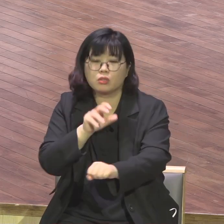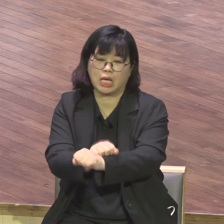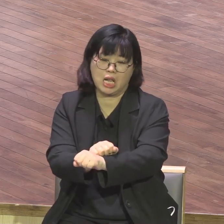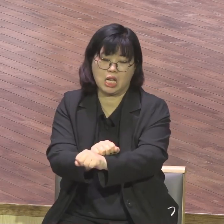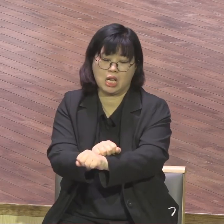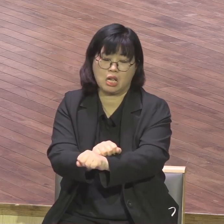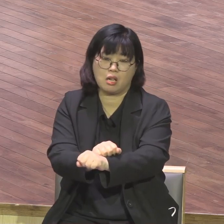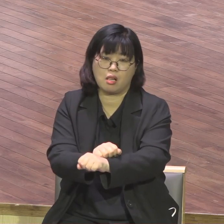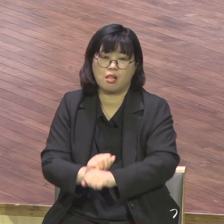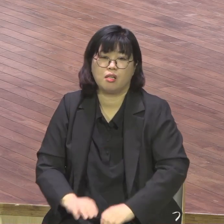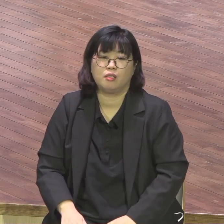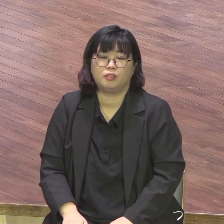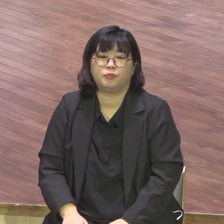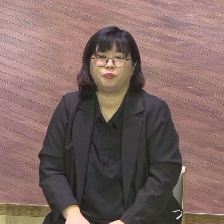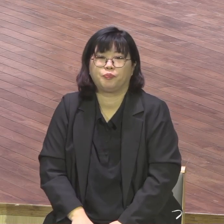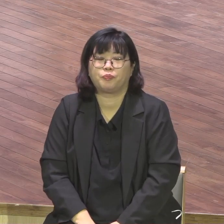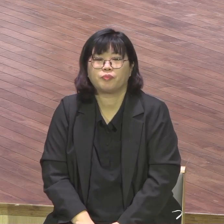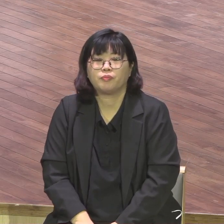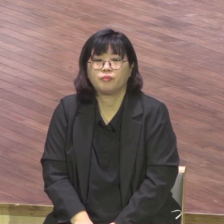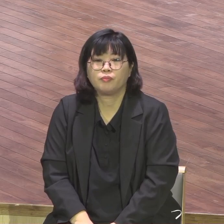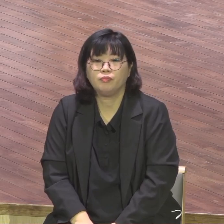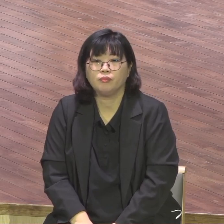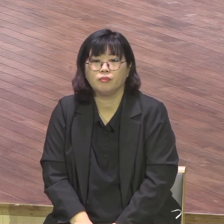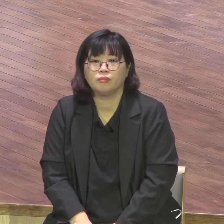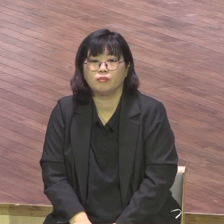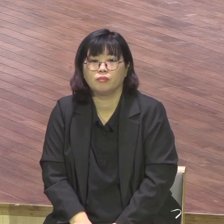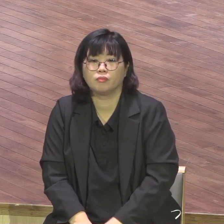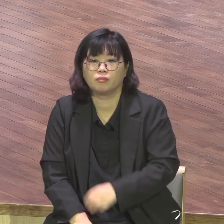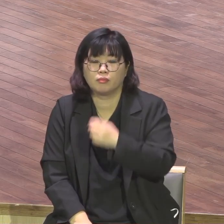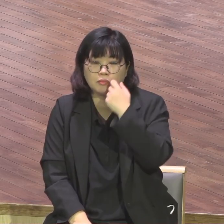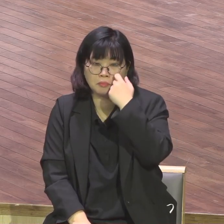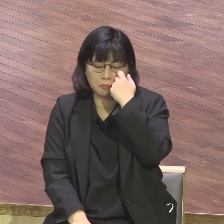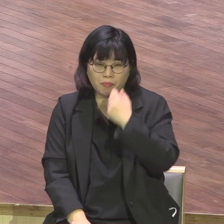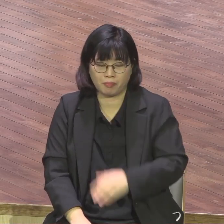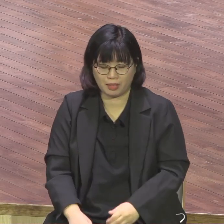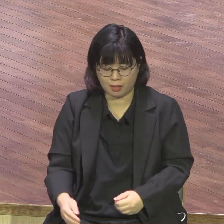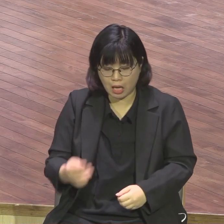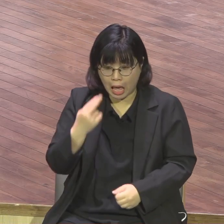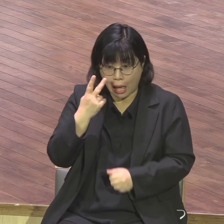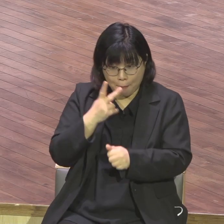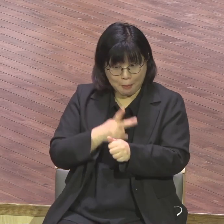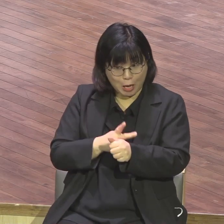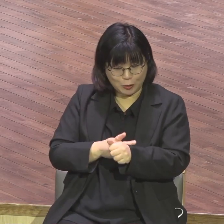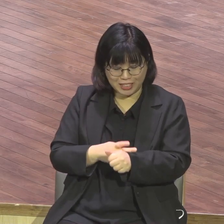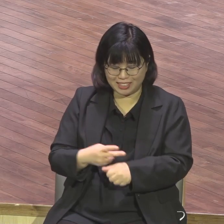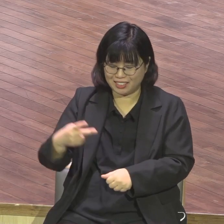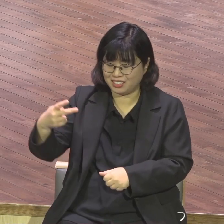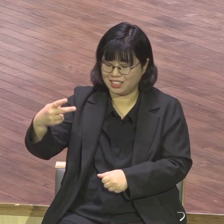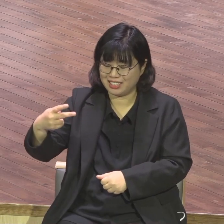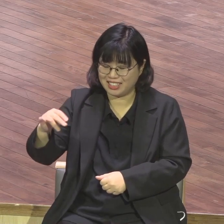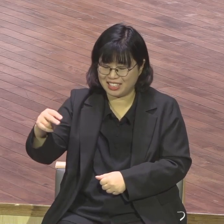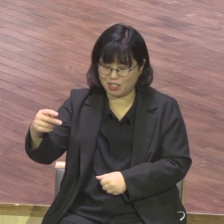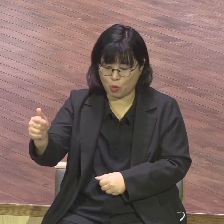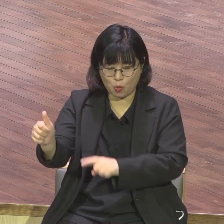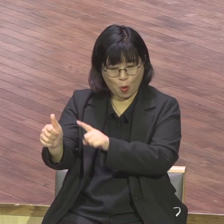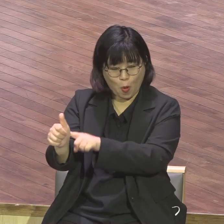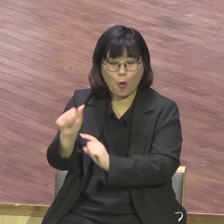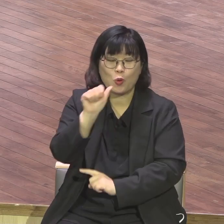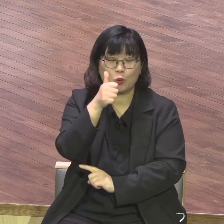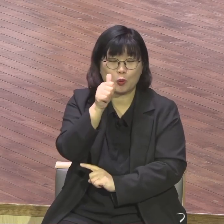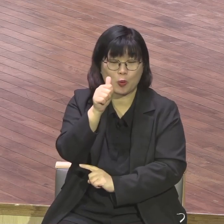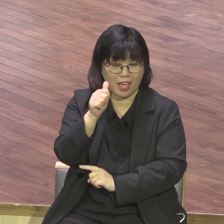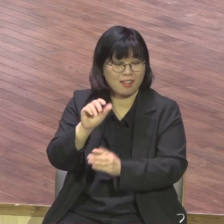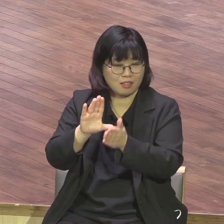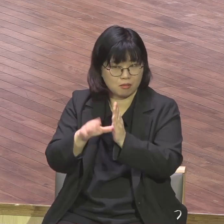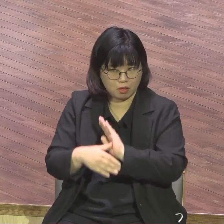향해서 자신의 형제여 함께 수고한 함께 군사된 자, 내가 설 것을 돕는 자 이 말을 하면서요,